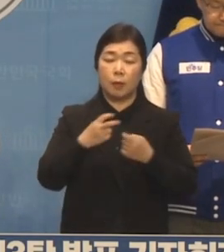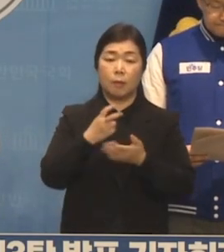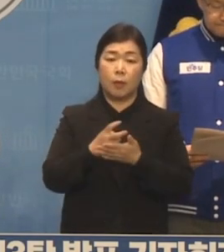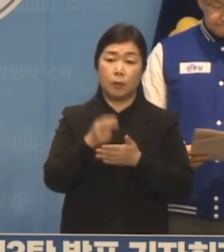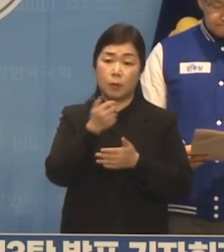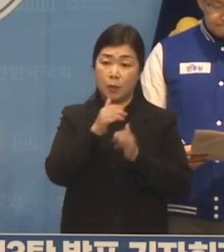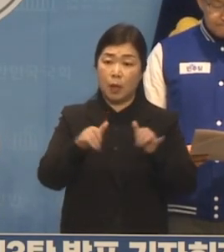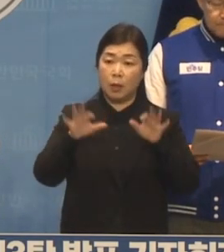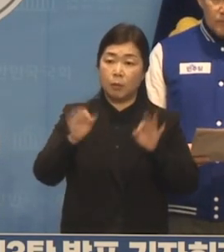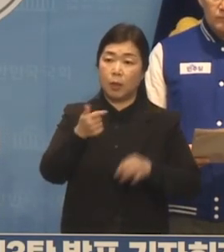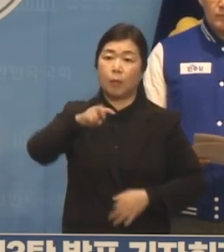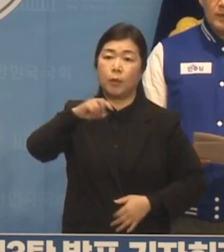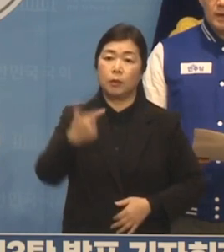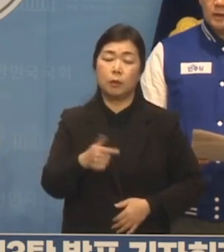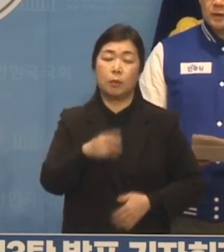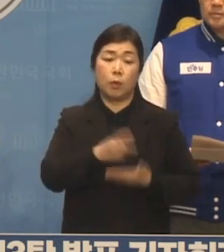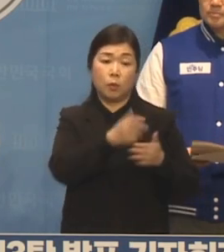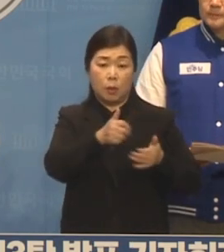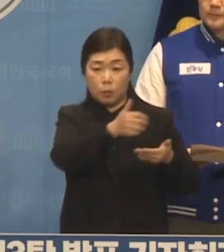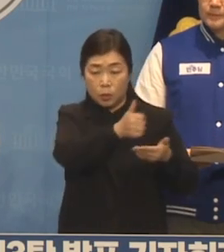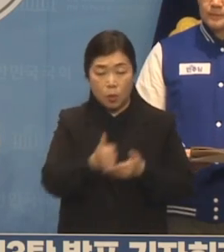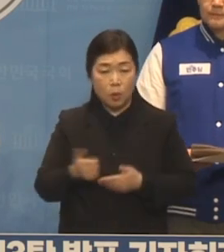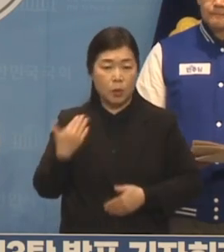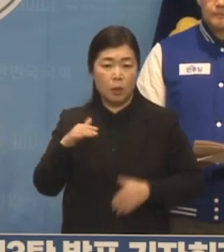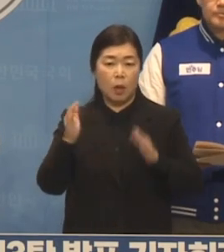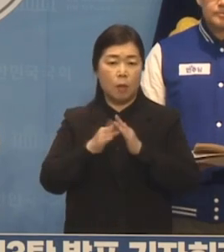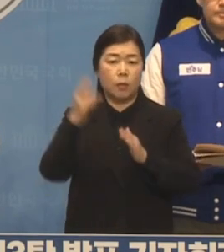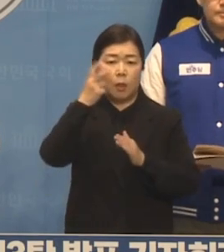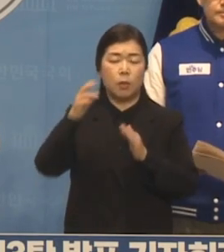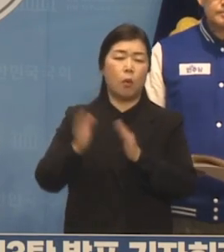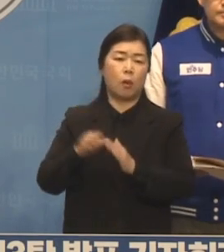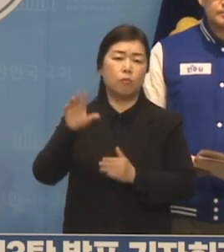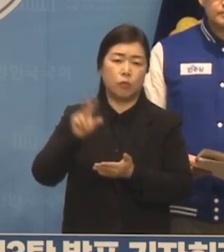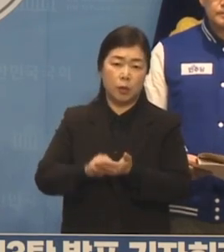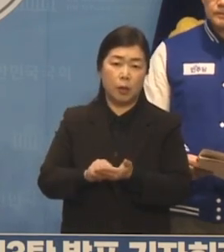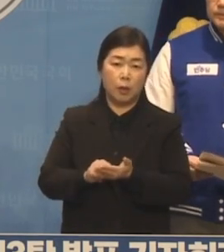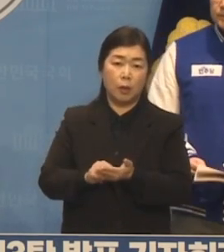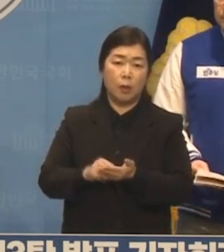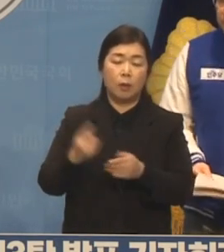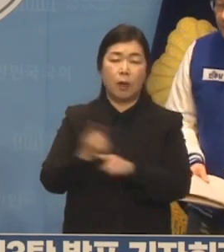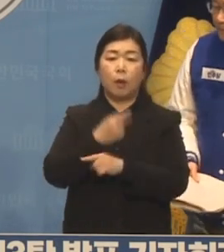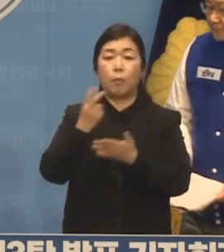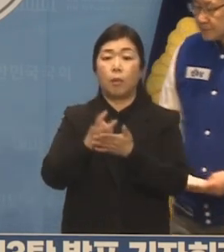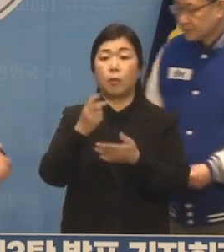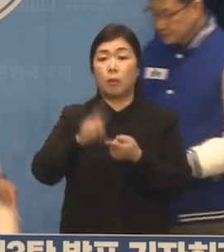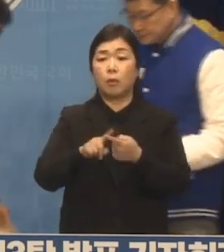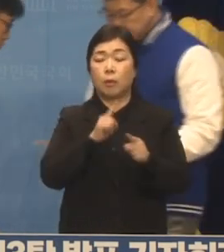김남근 변호사 모시고 최근에 감사원의 문제, 감사원의 개혁 방안에 대해서 말씀 듣도록 하겠습니다.